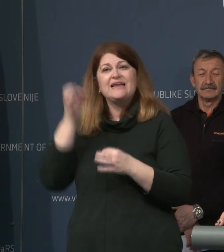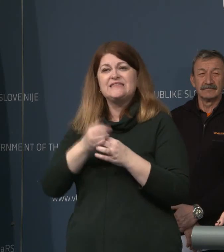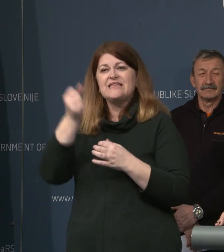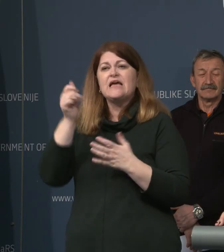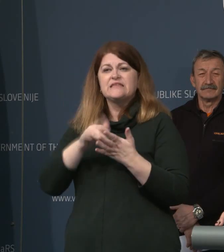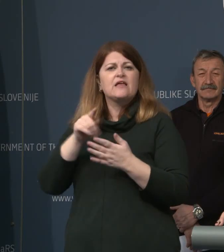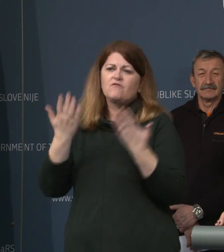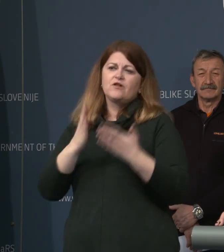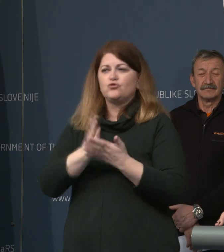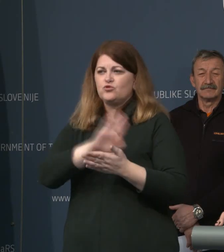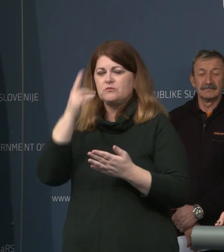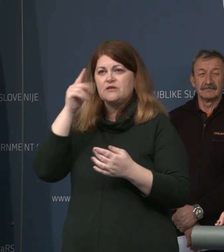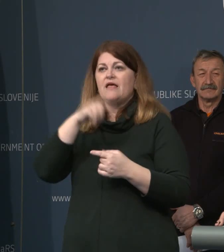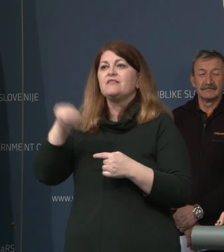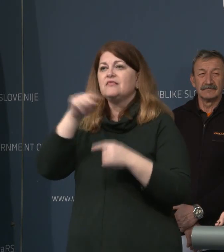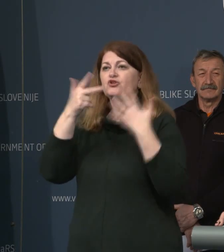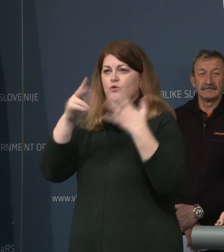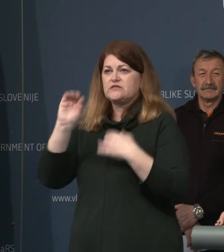ki jo najbrž vsi poznate, je